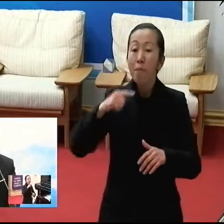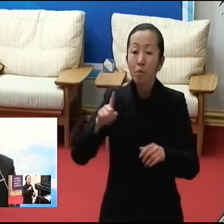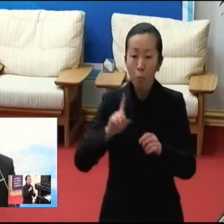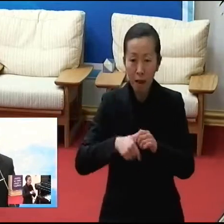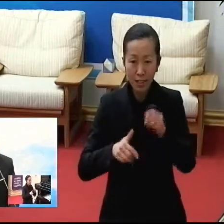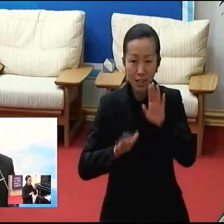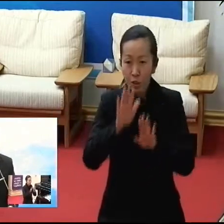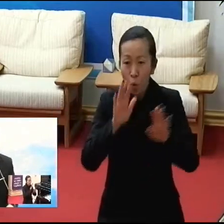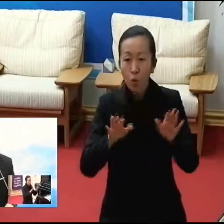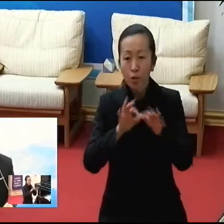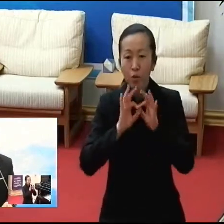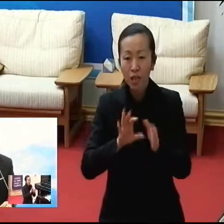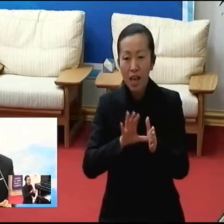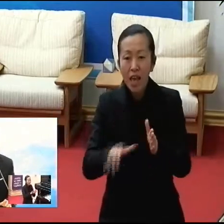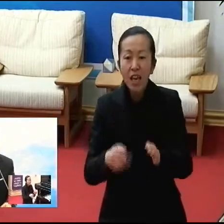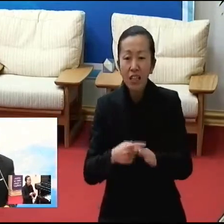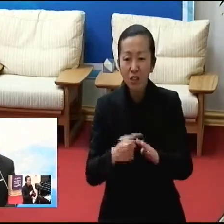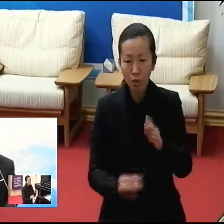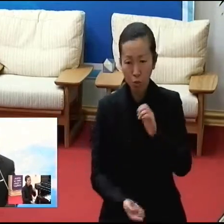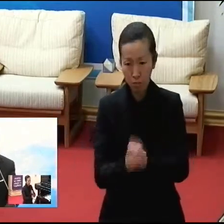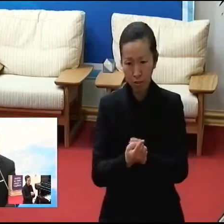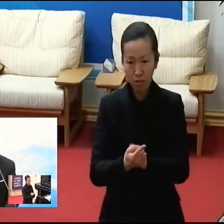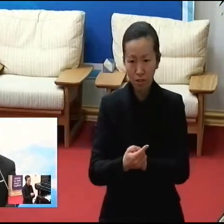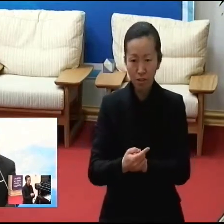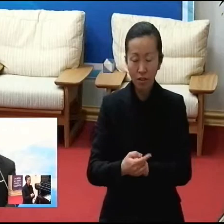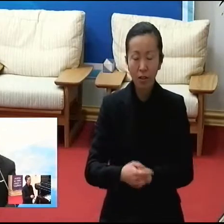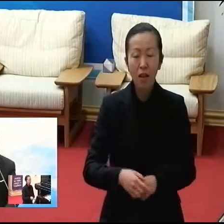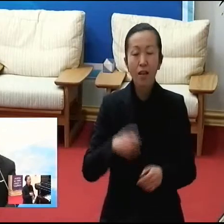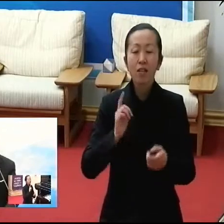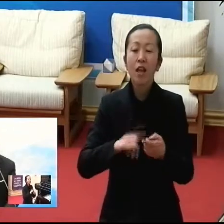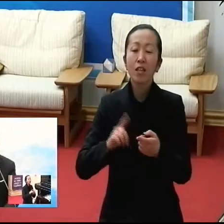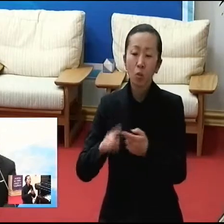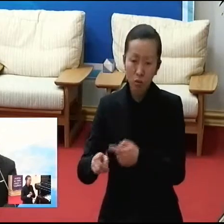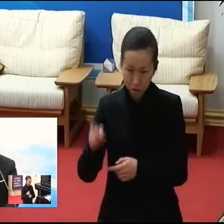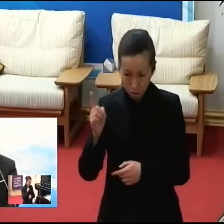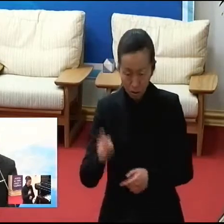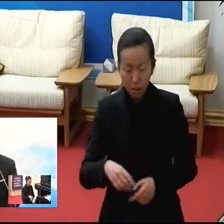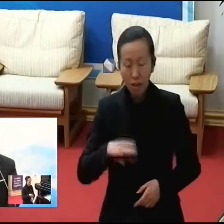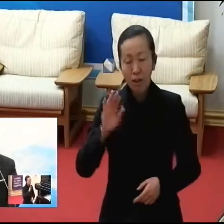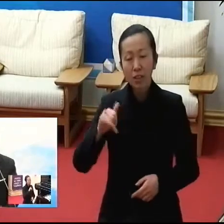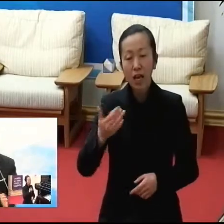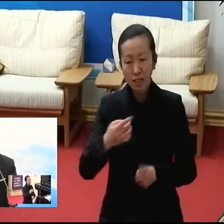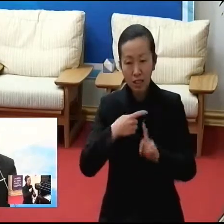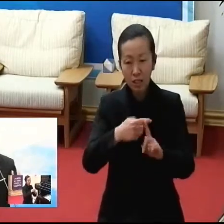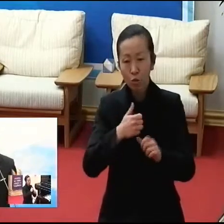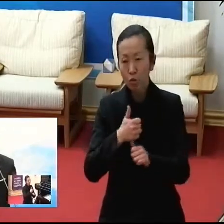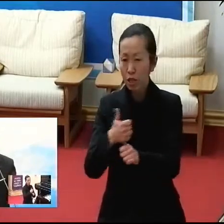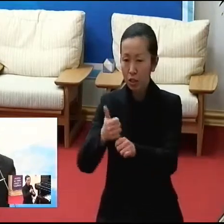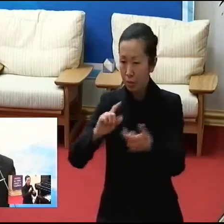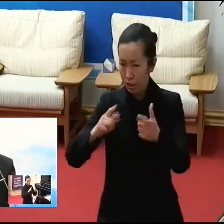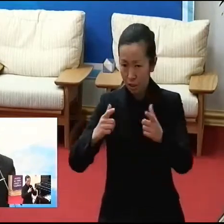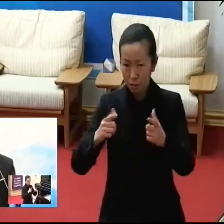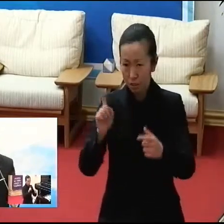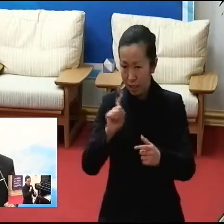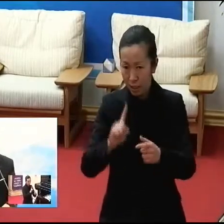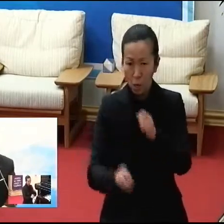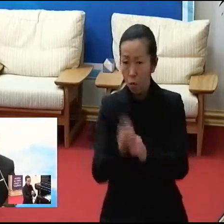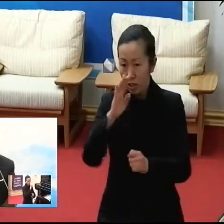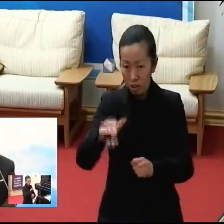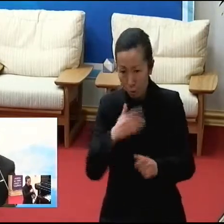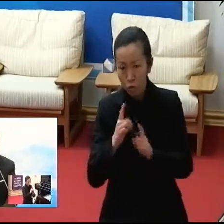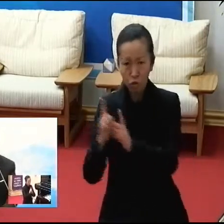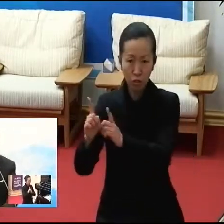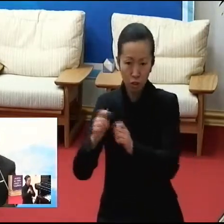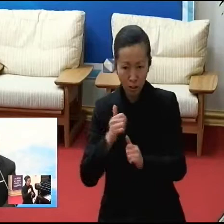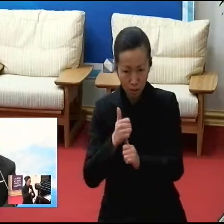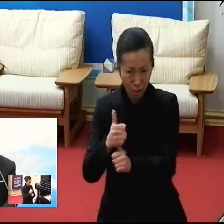い。 무엇을 위해 나는 살아가고 있나? 一体私は何のために生きているのか。 나는 지금 무엇을 위해 노래하고 있나?